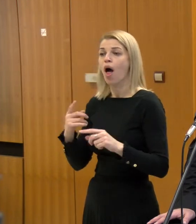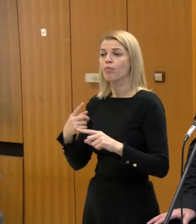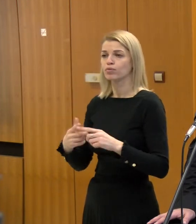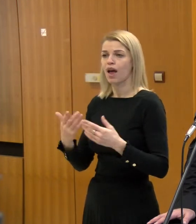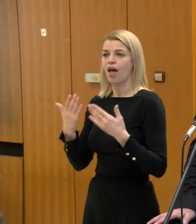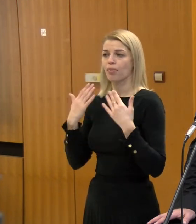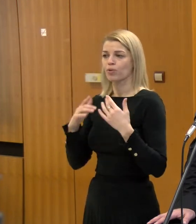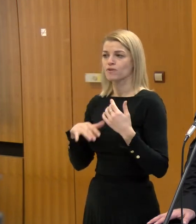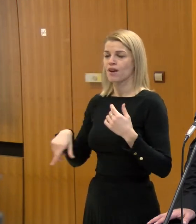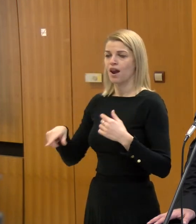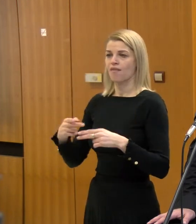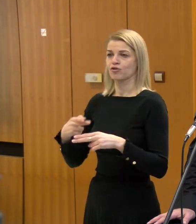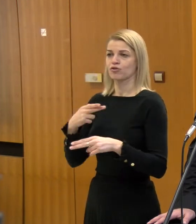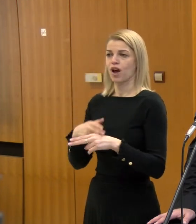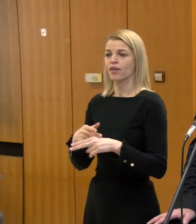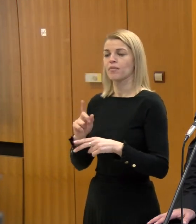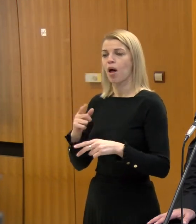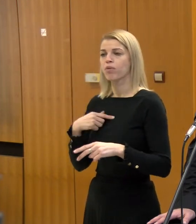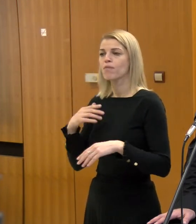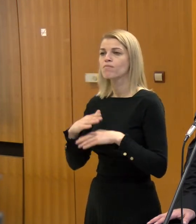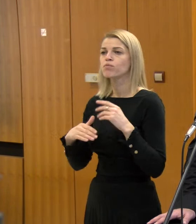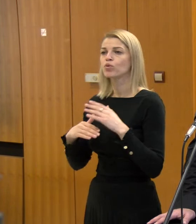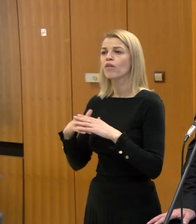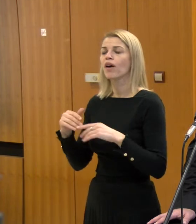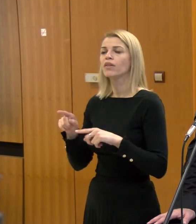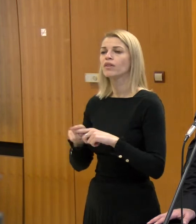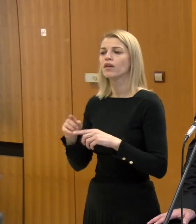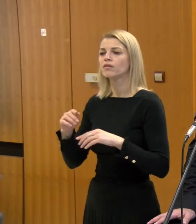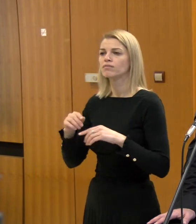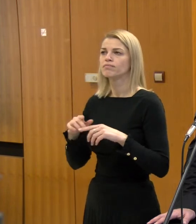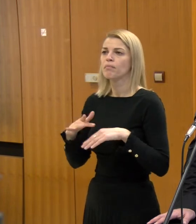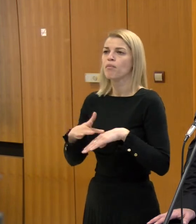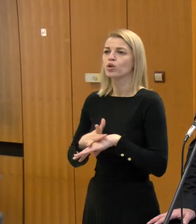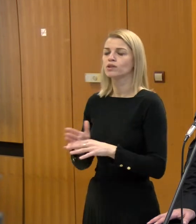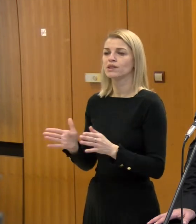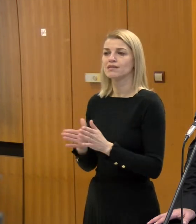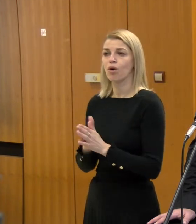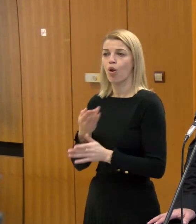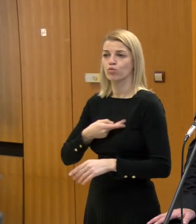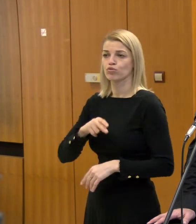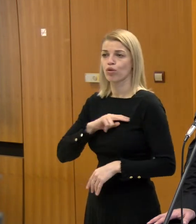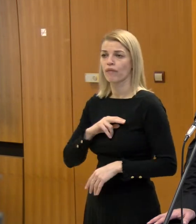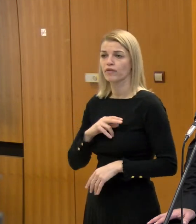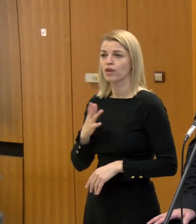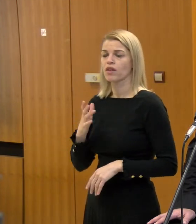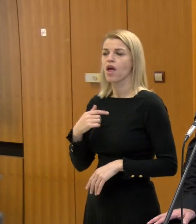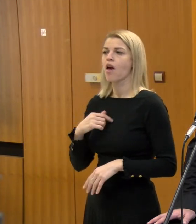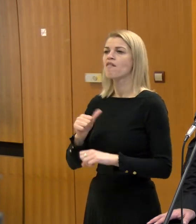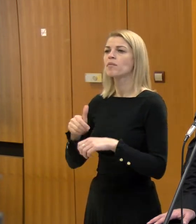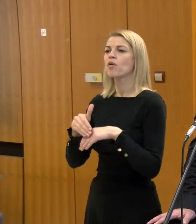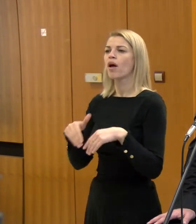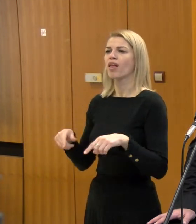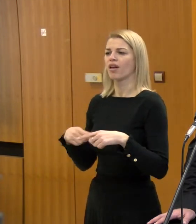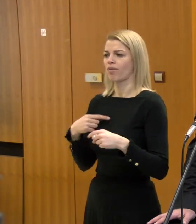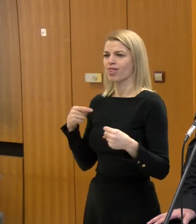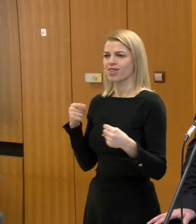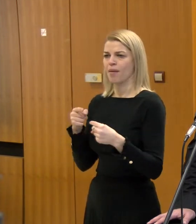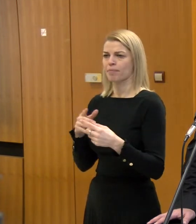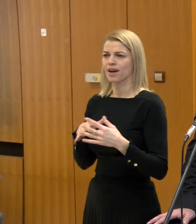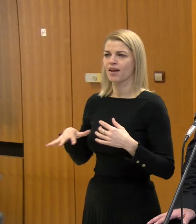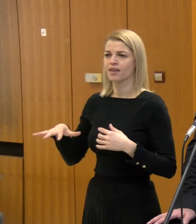krajine, budovali skôr pocit spolu zodpovednosti a že nie sme v prvom rade nepriatelia,